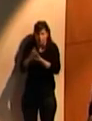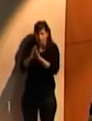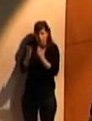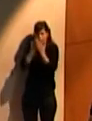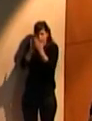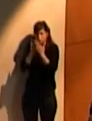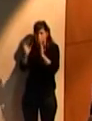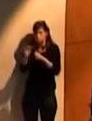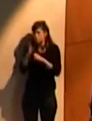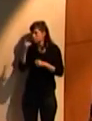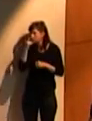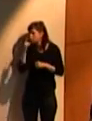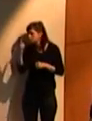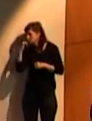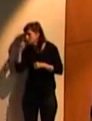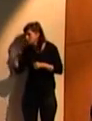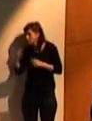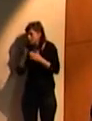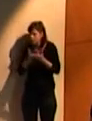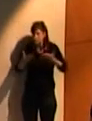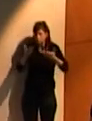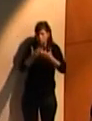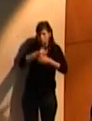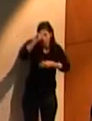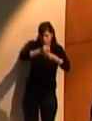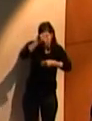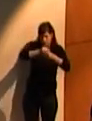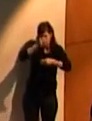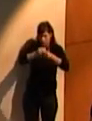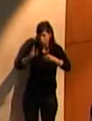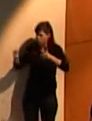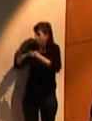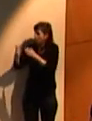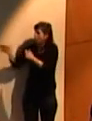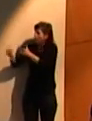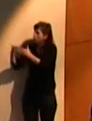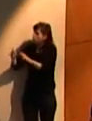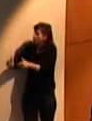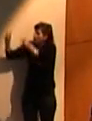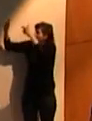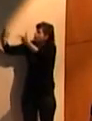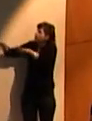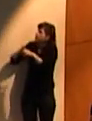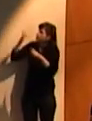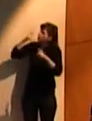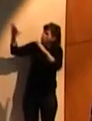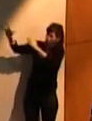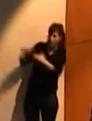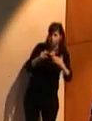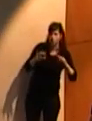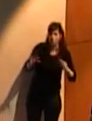du cadre bâti sur les situations d'apprentissage, et plus généralement à l'influence du cadre de